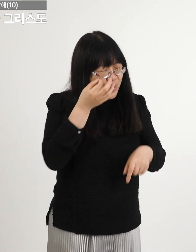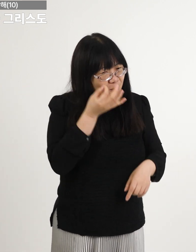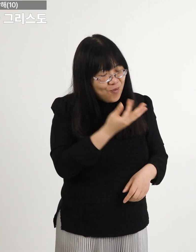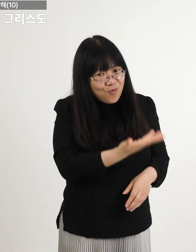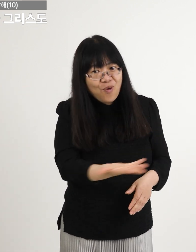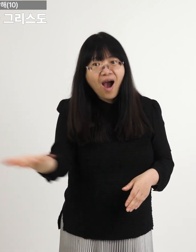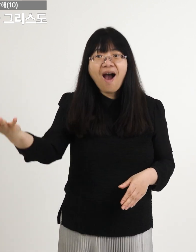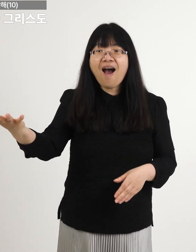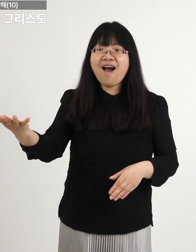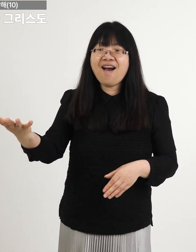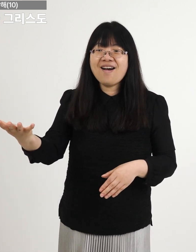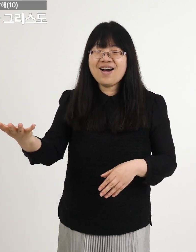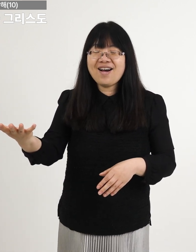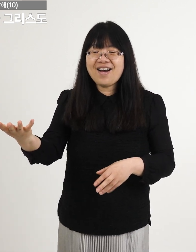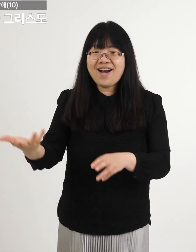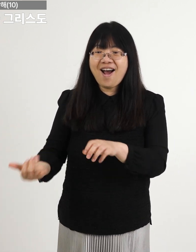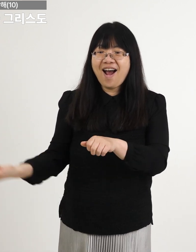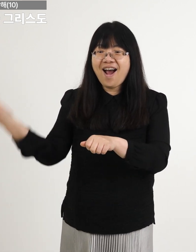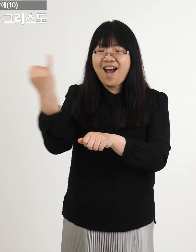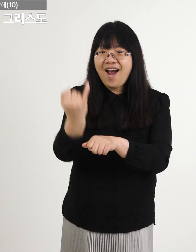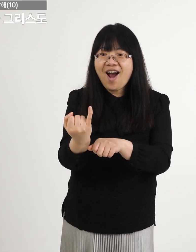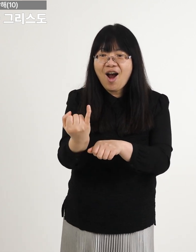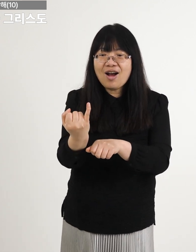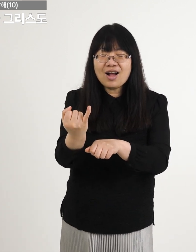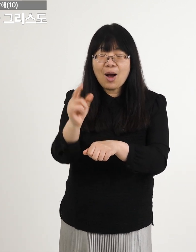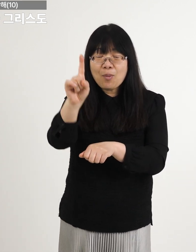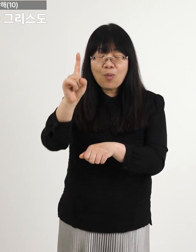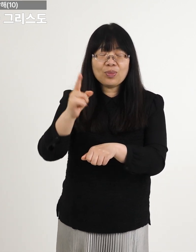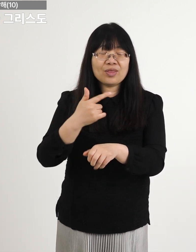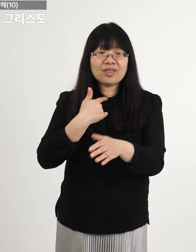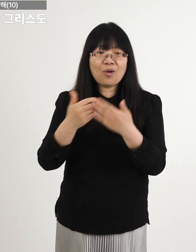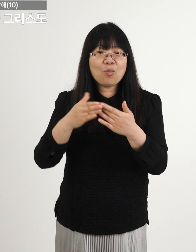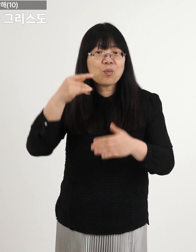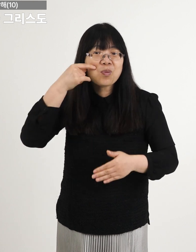못했던 경험의 세계로 보여주는 겁니다.